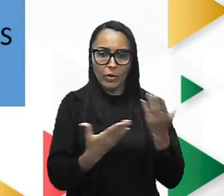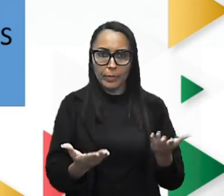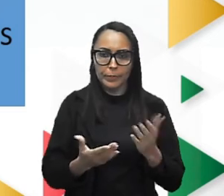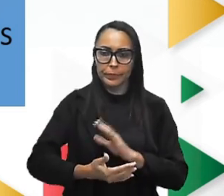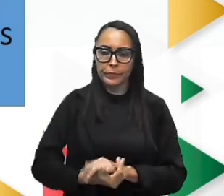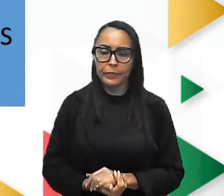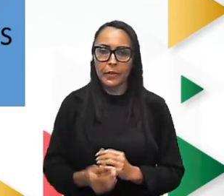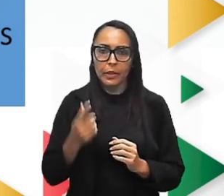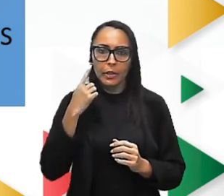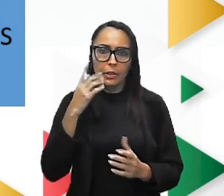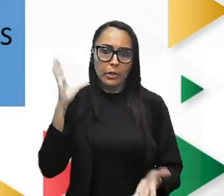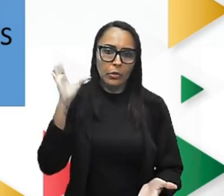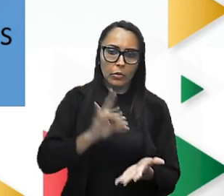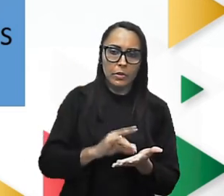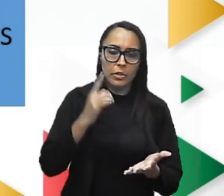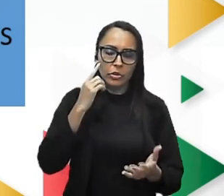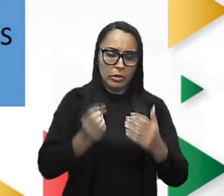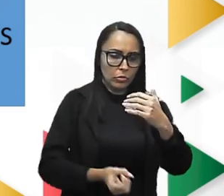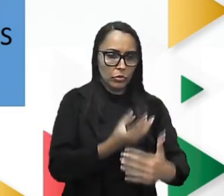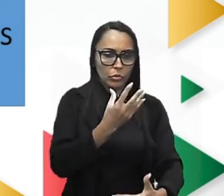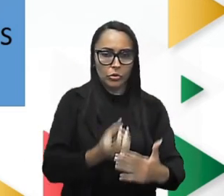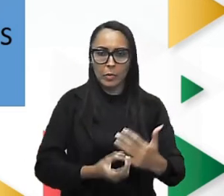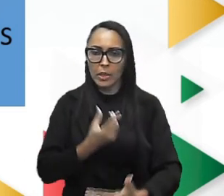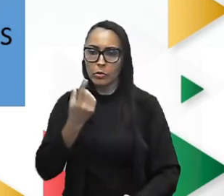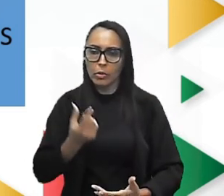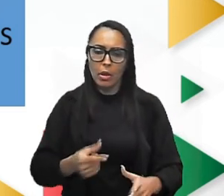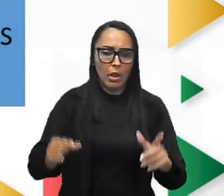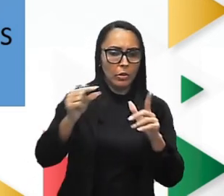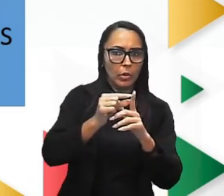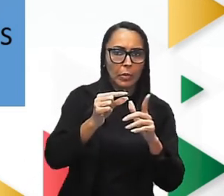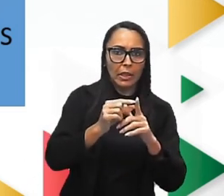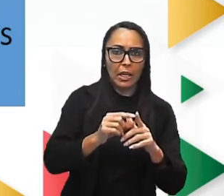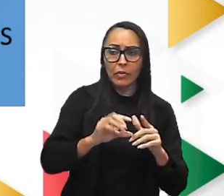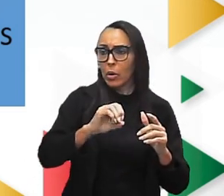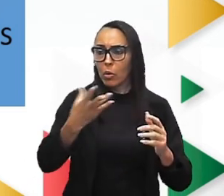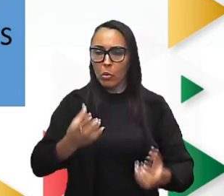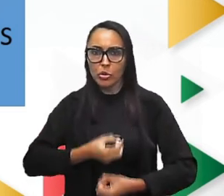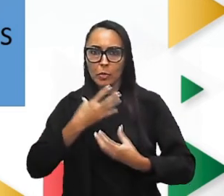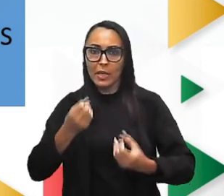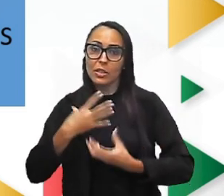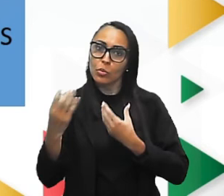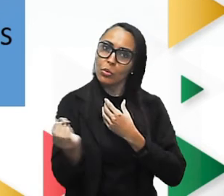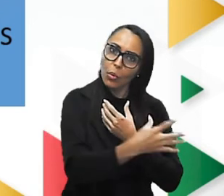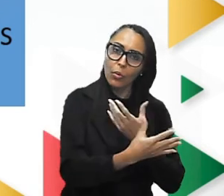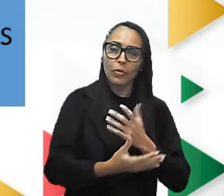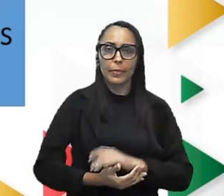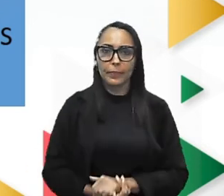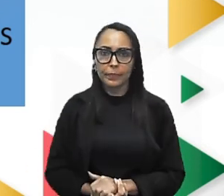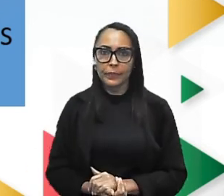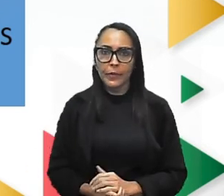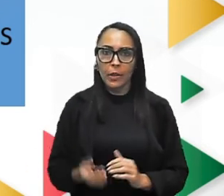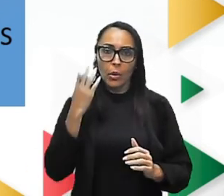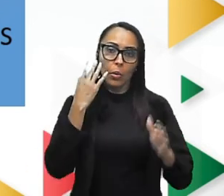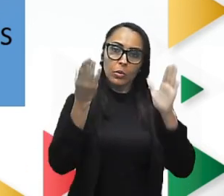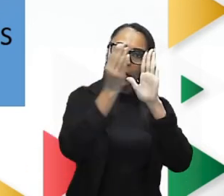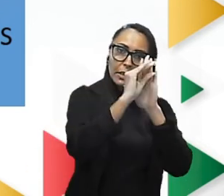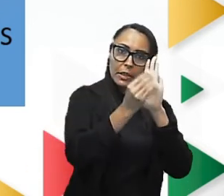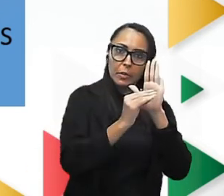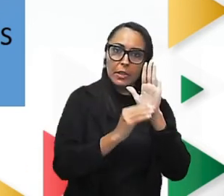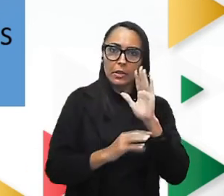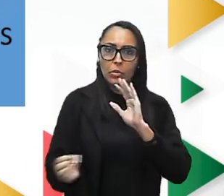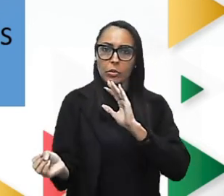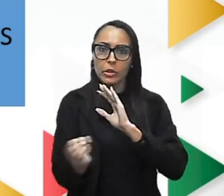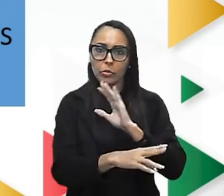consiste na criação de uma palavra ou expressão nova, ou na atribuição de um novo sentido a